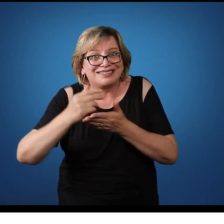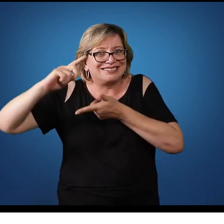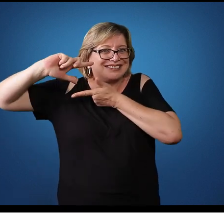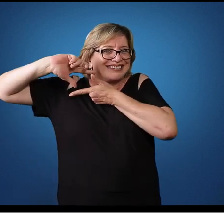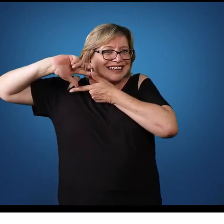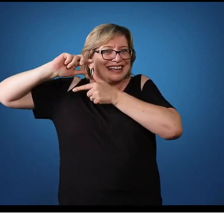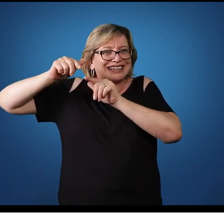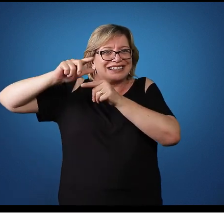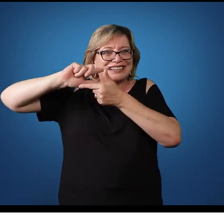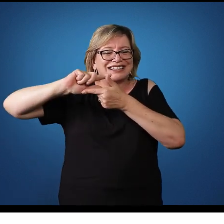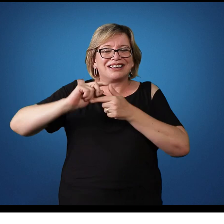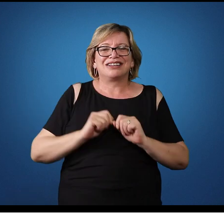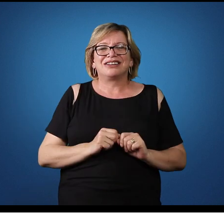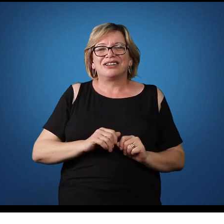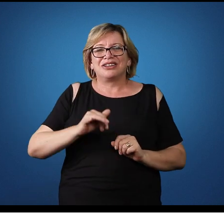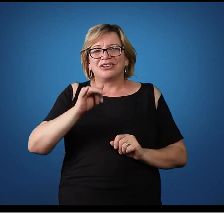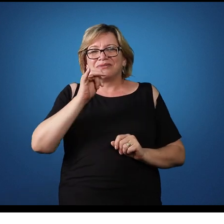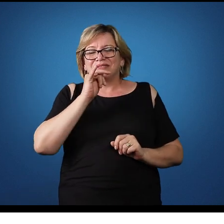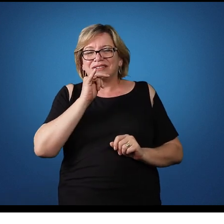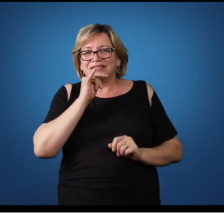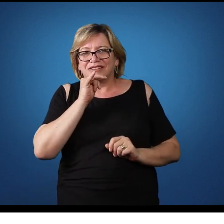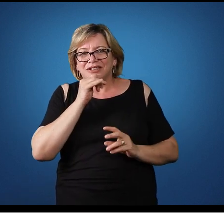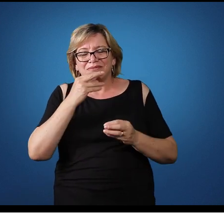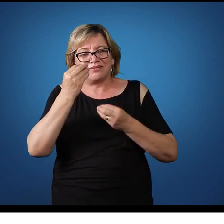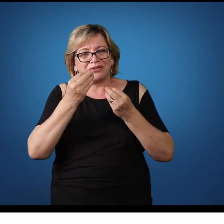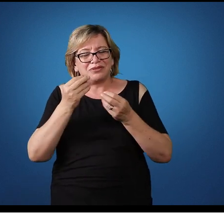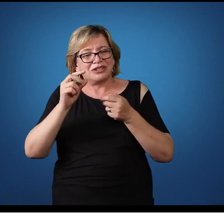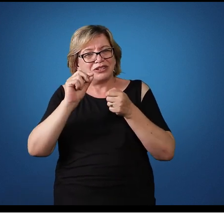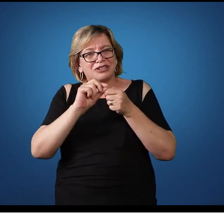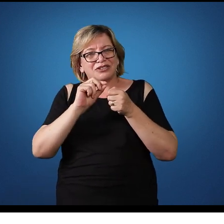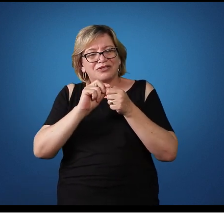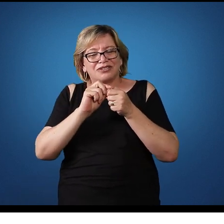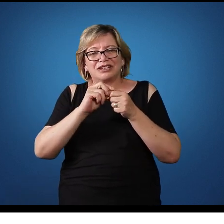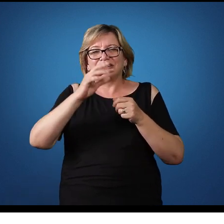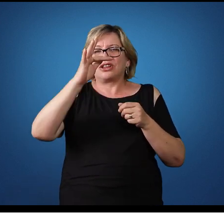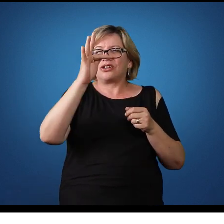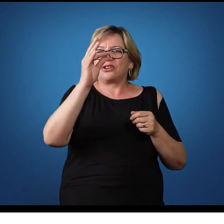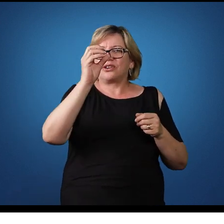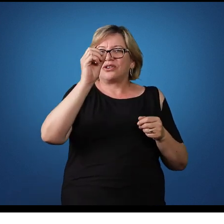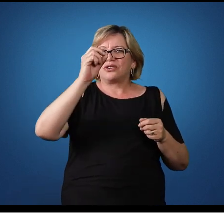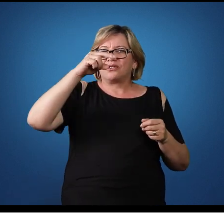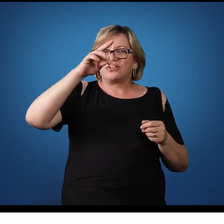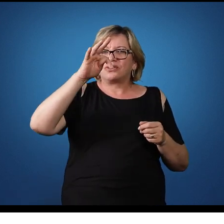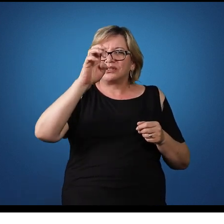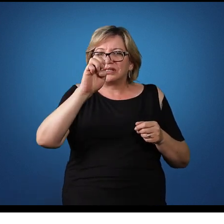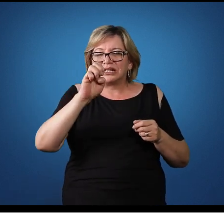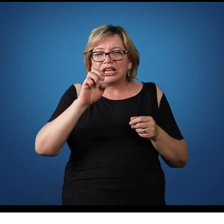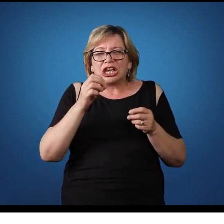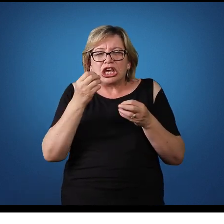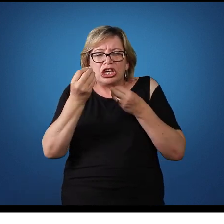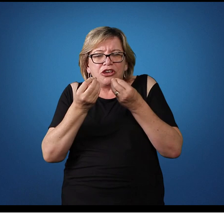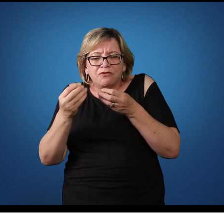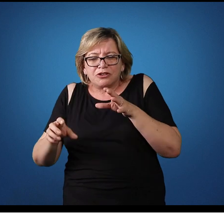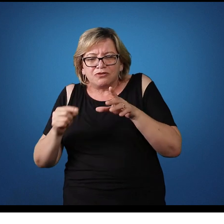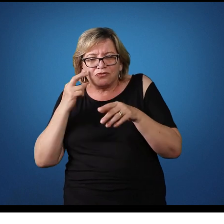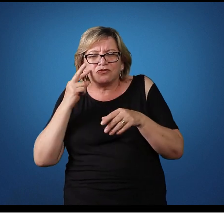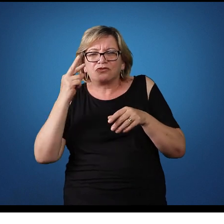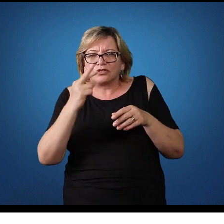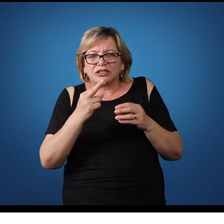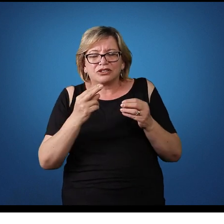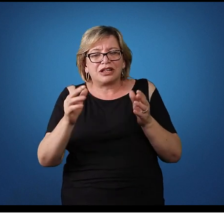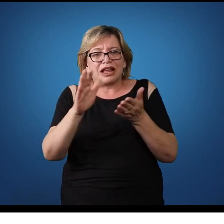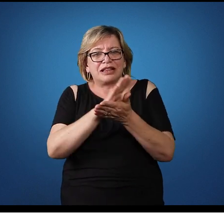por exemplo, Marcel Duchamp fez a sua fonte e colocou o seu urinol, nada semelhante havia sido